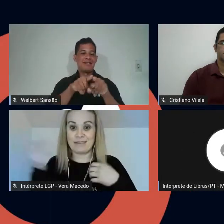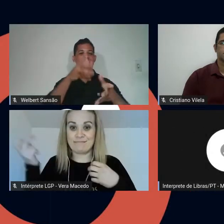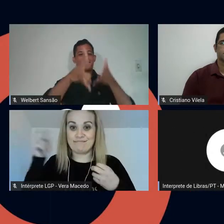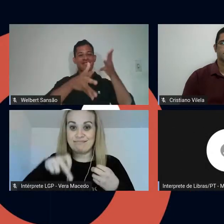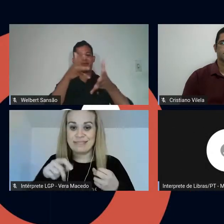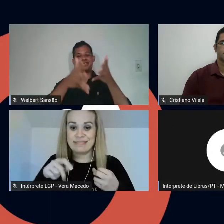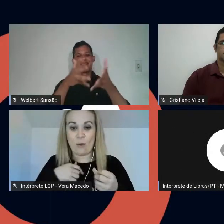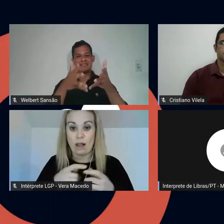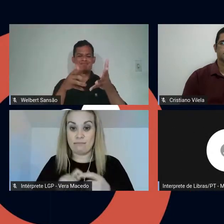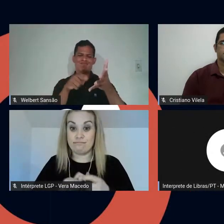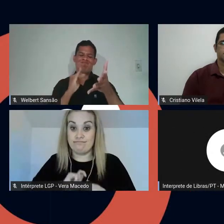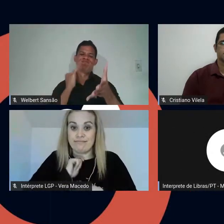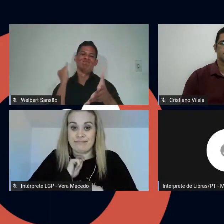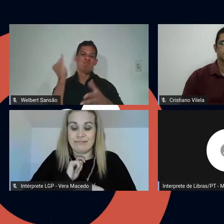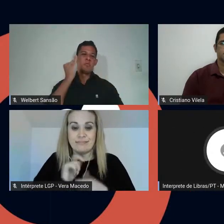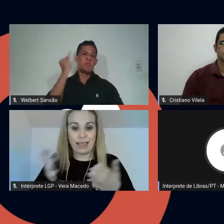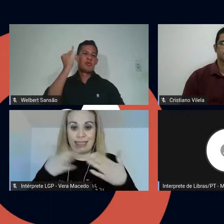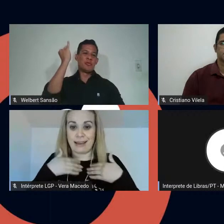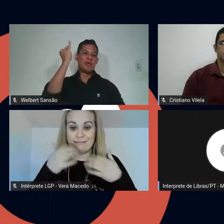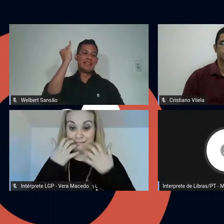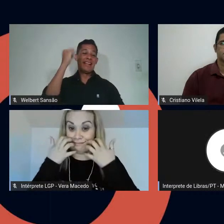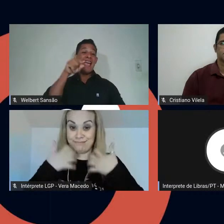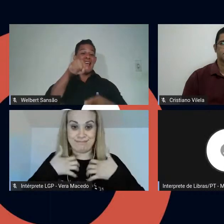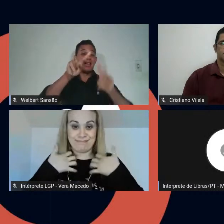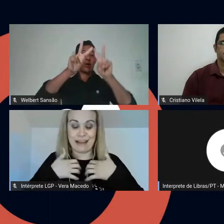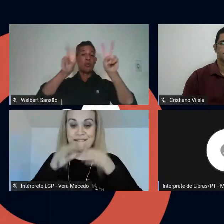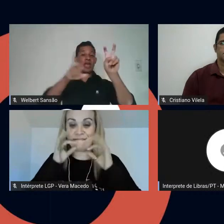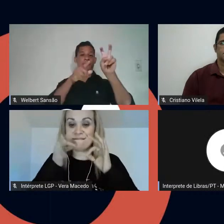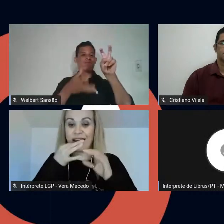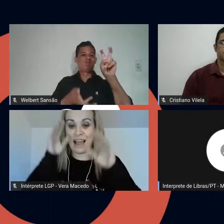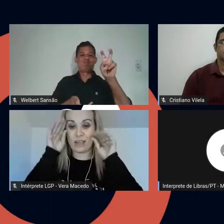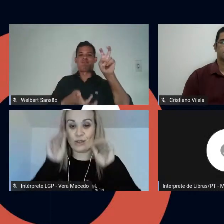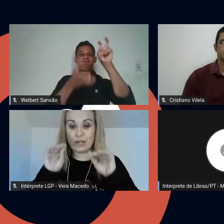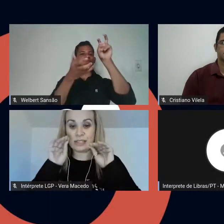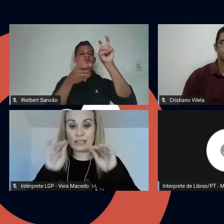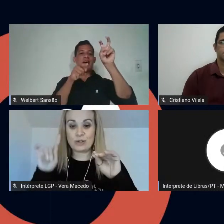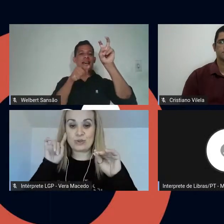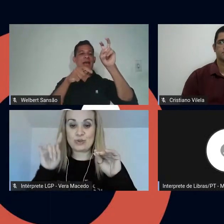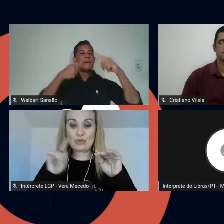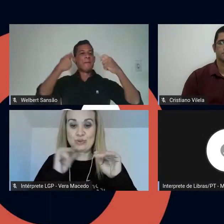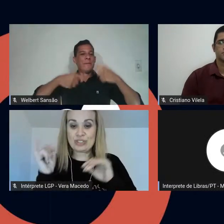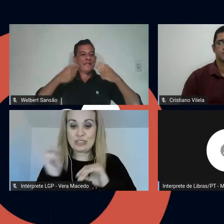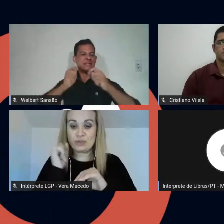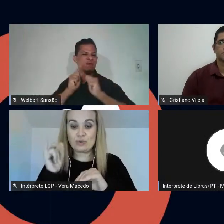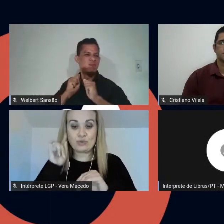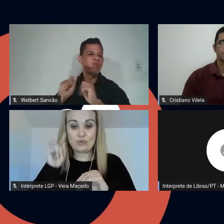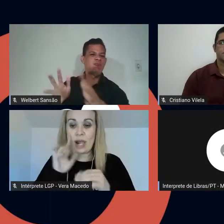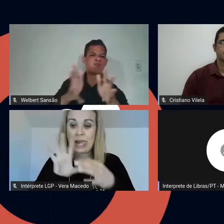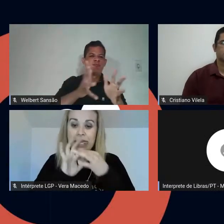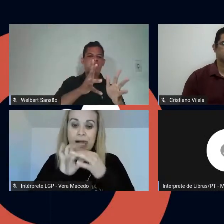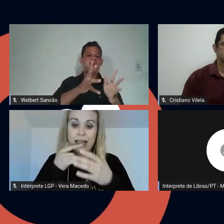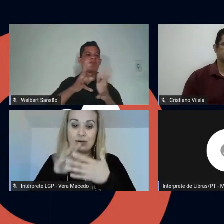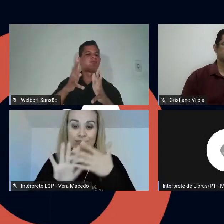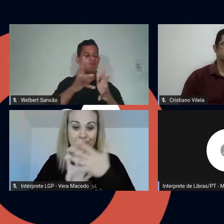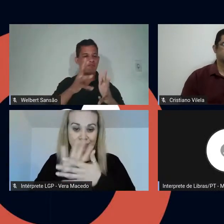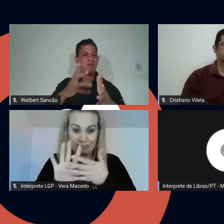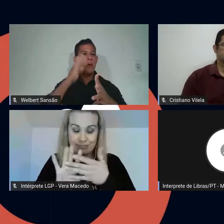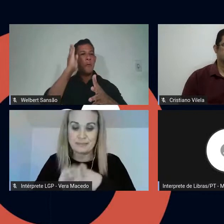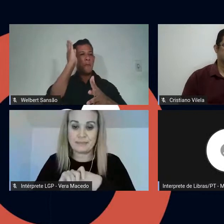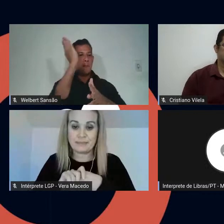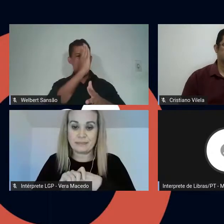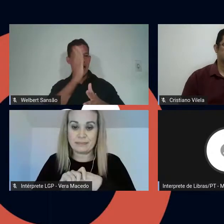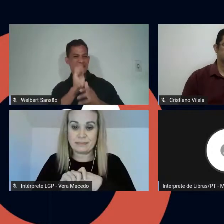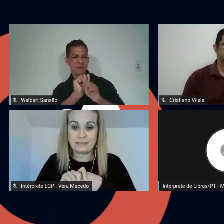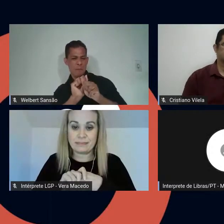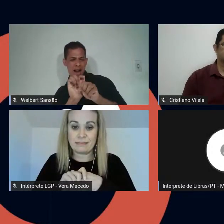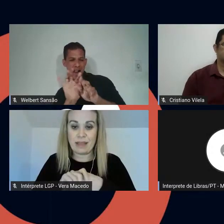todos nós. Falar sobre a educação de surdos, né, estudos surdos em relação à língua de sinais. é um